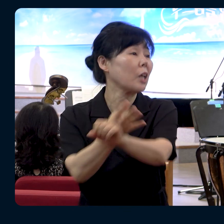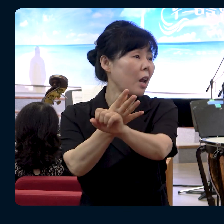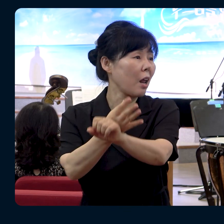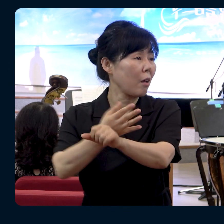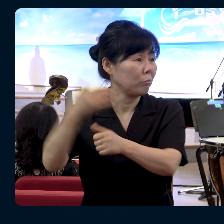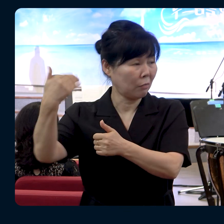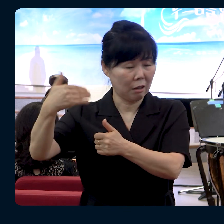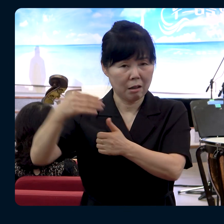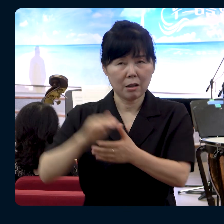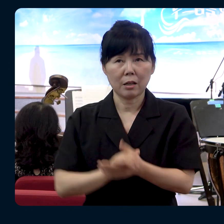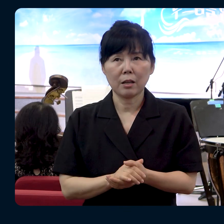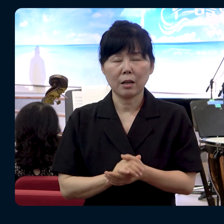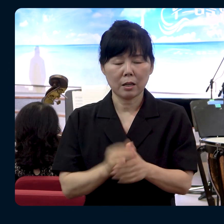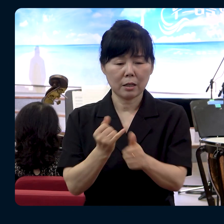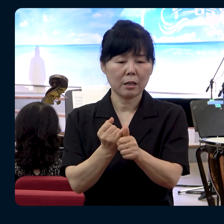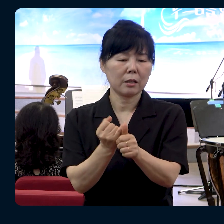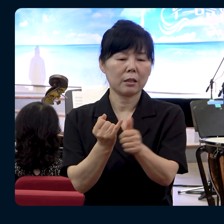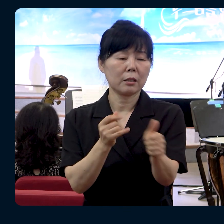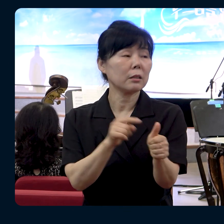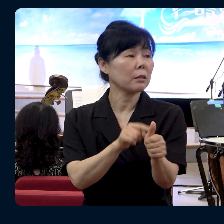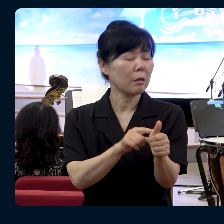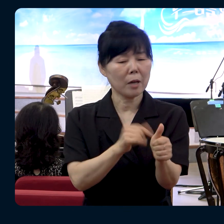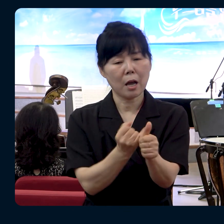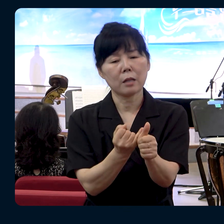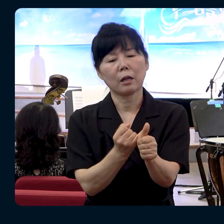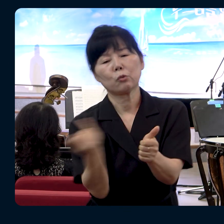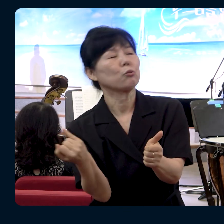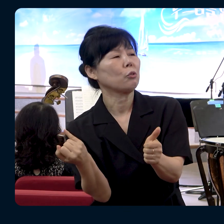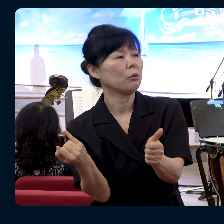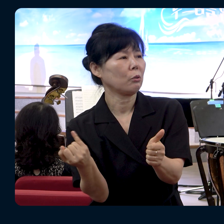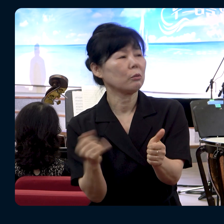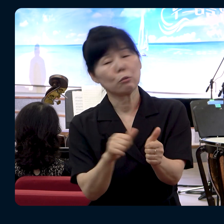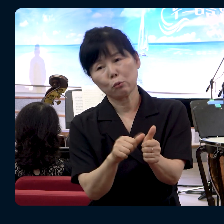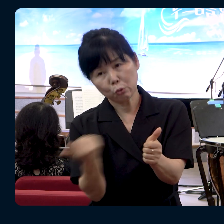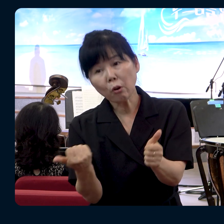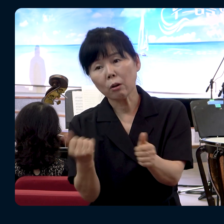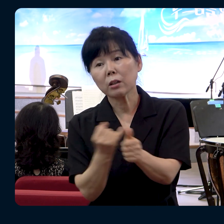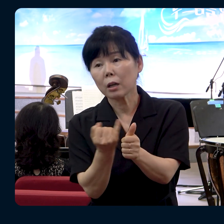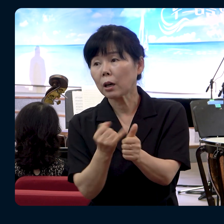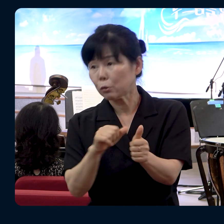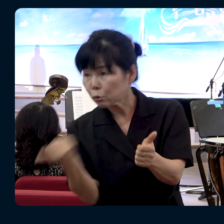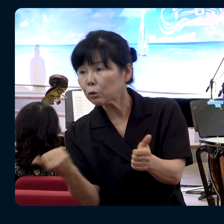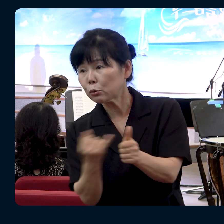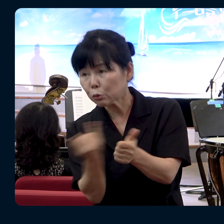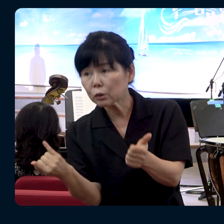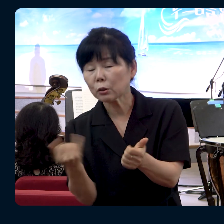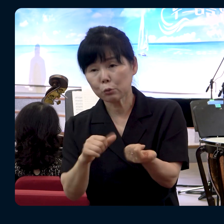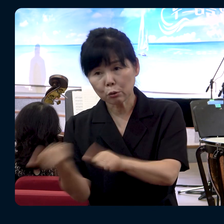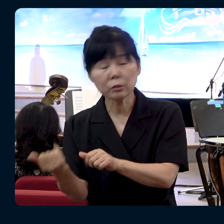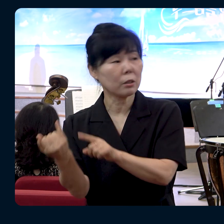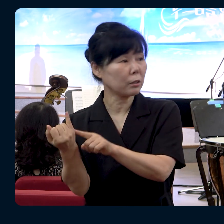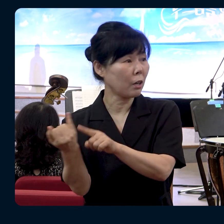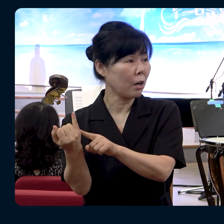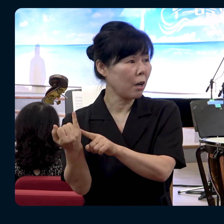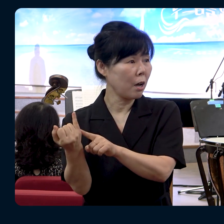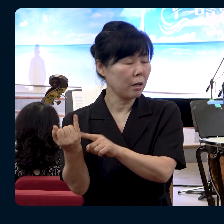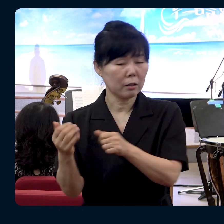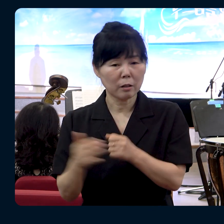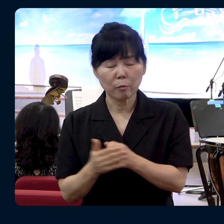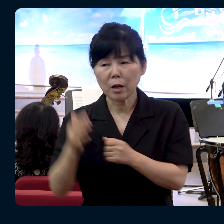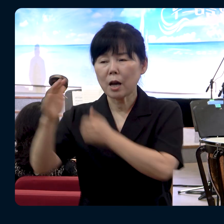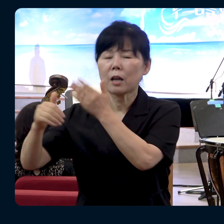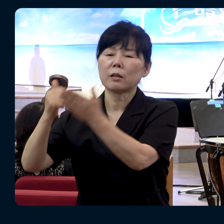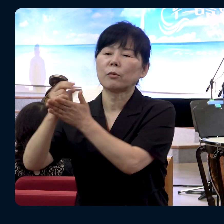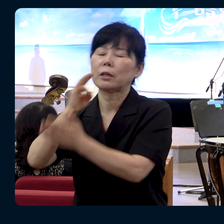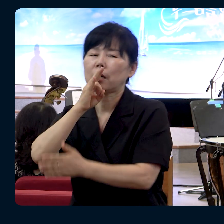에스겔의 아내가 죽는 일이 있었어요. 그런데 하나님은 에스겔 선지자의 아내의 죽음을 통해서 하나님은 이스라엘에게